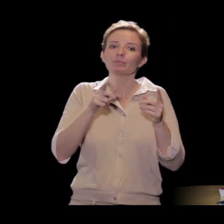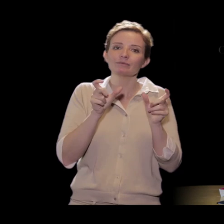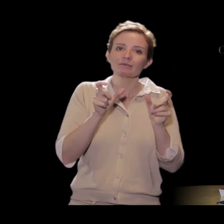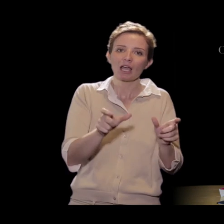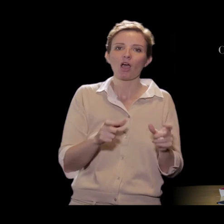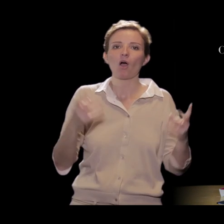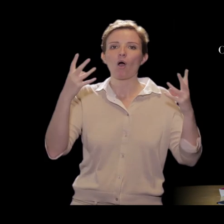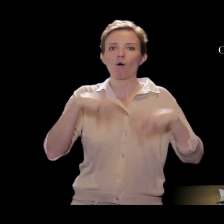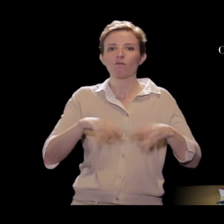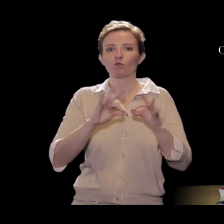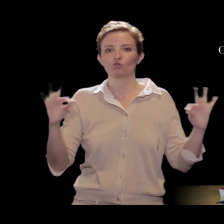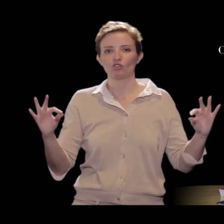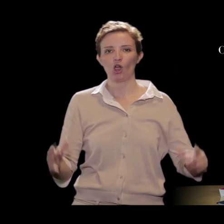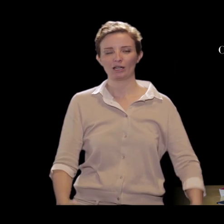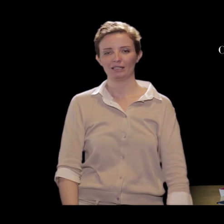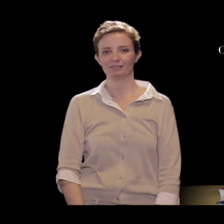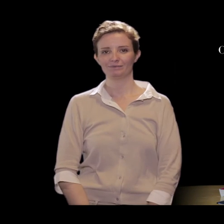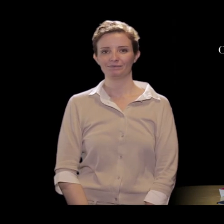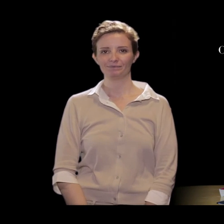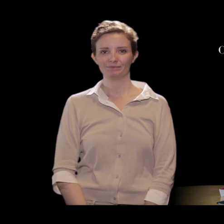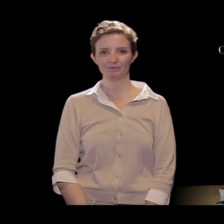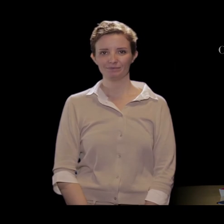della matematica che è quella relativa alle